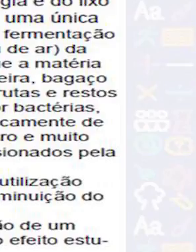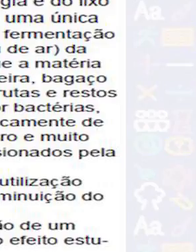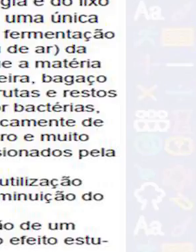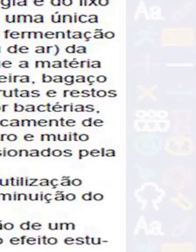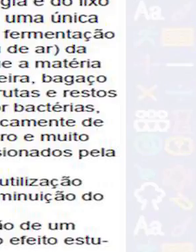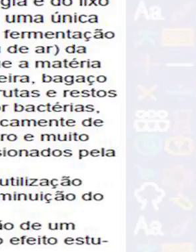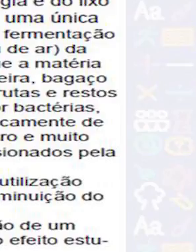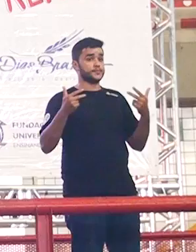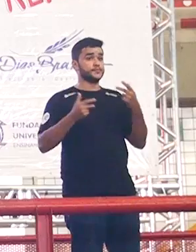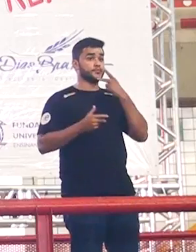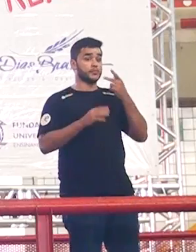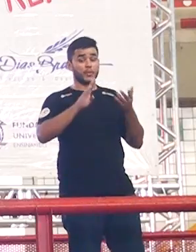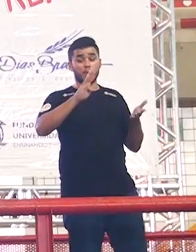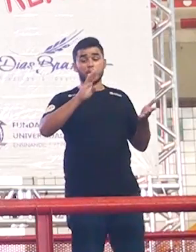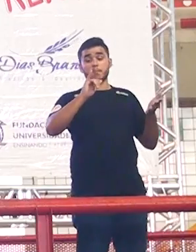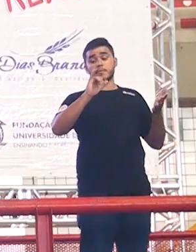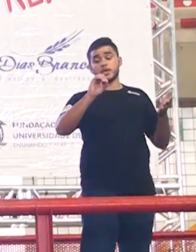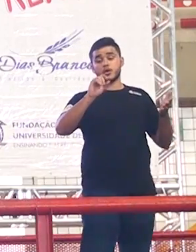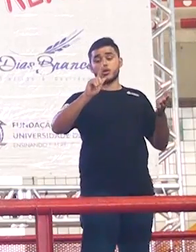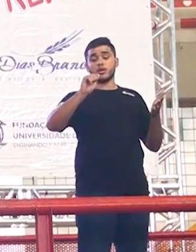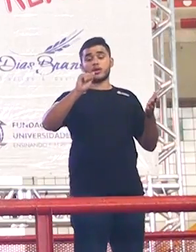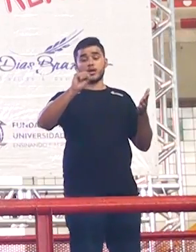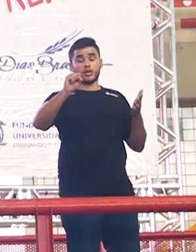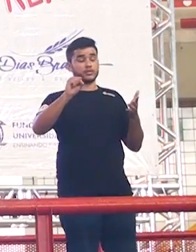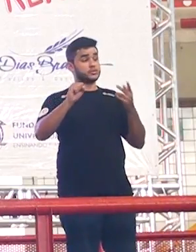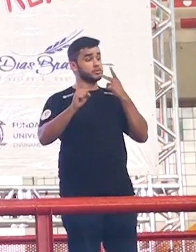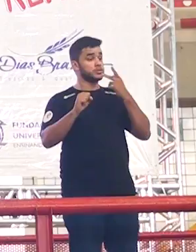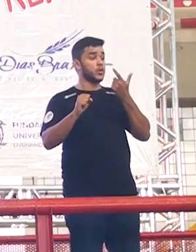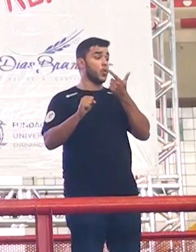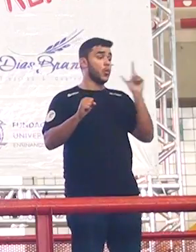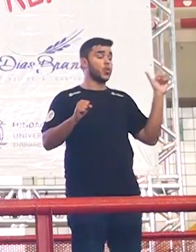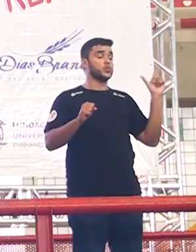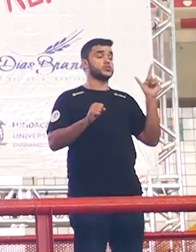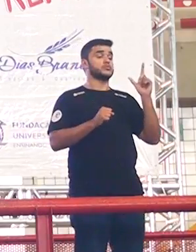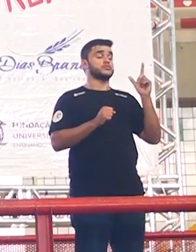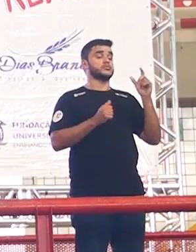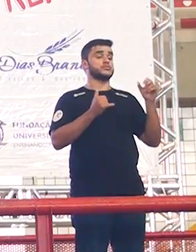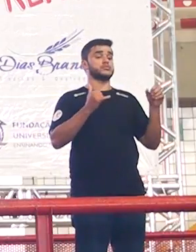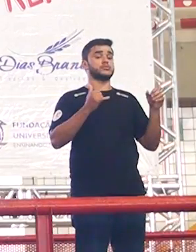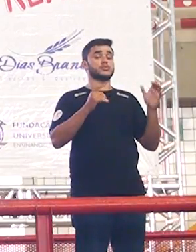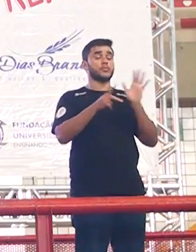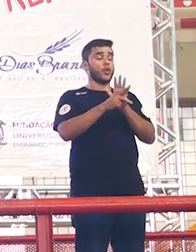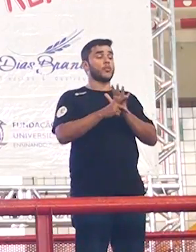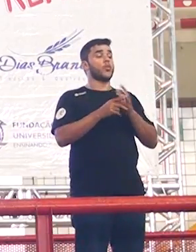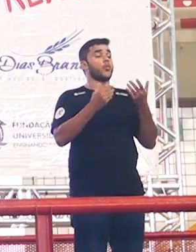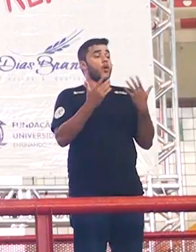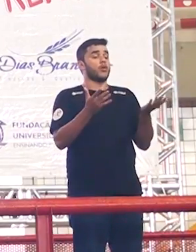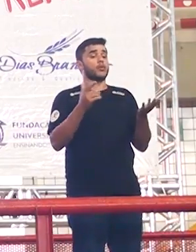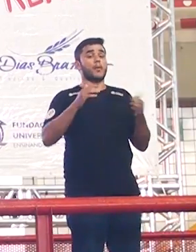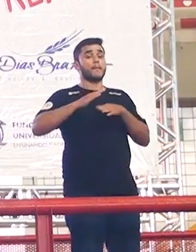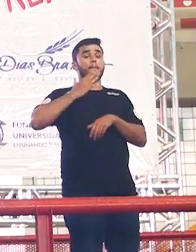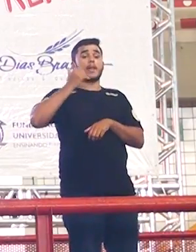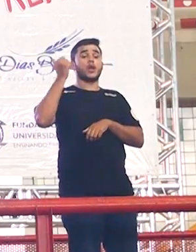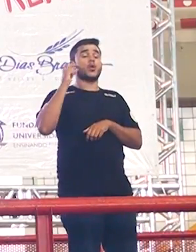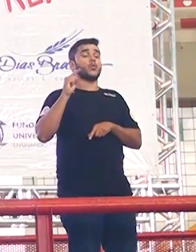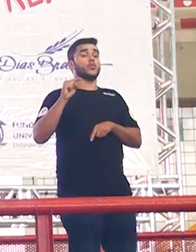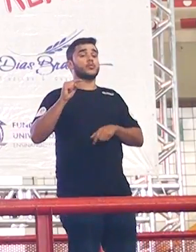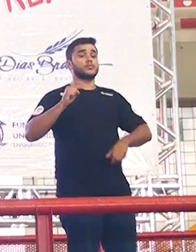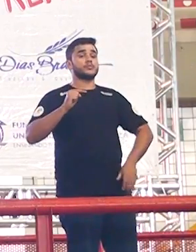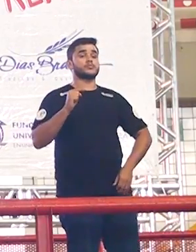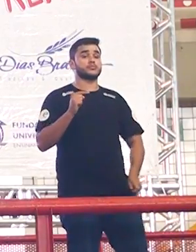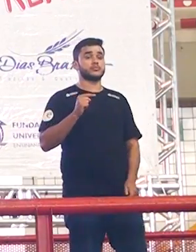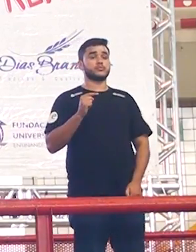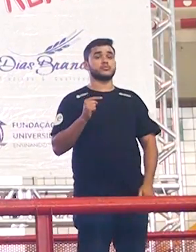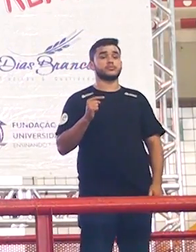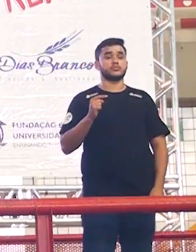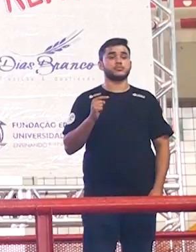o biogás no lugar do combustível fóssil, quais são as vantagens? Diminui a